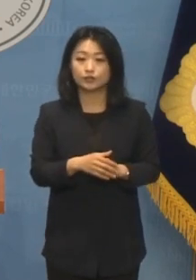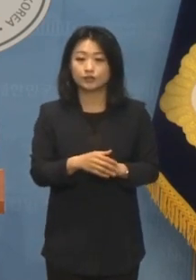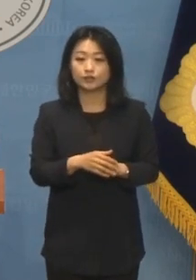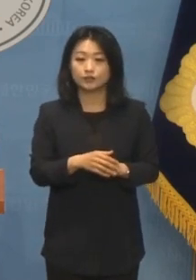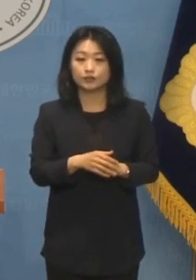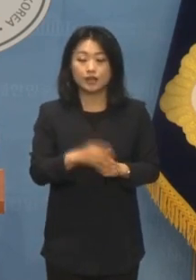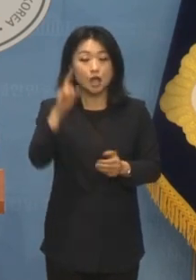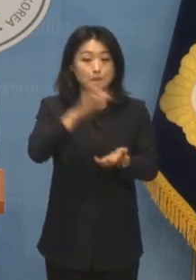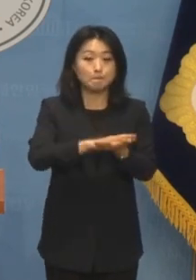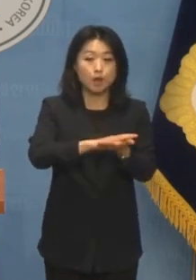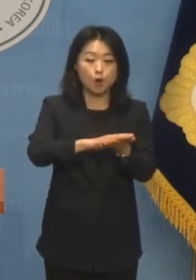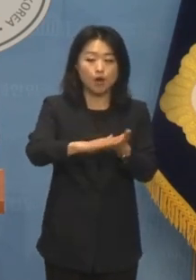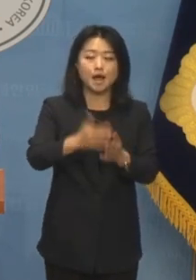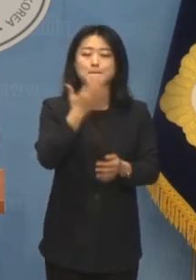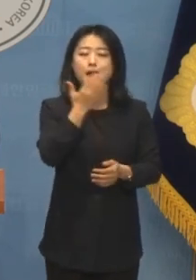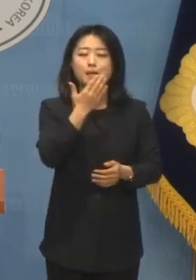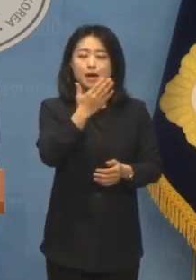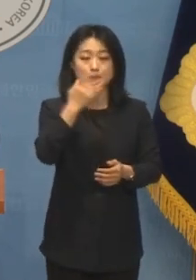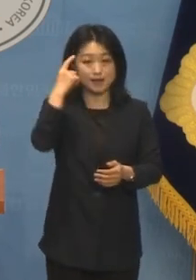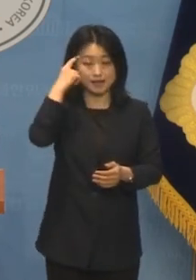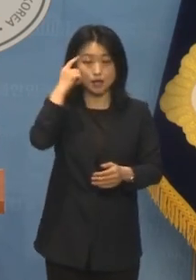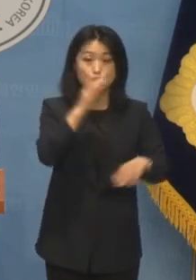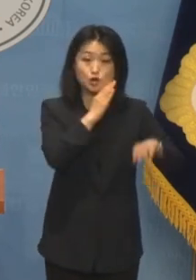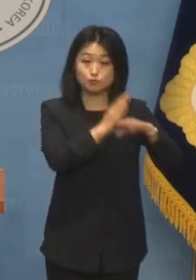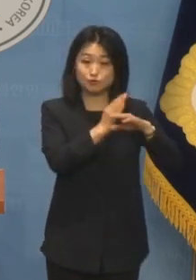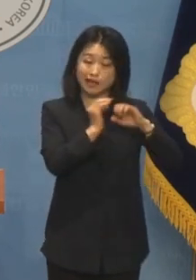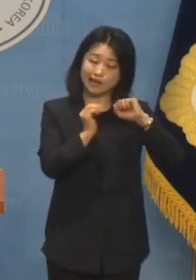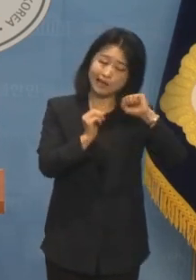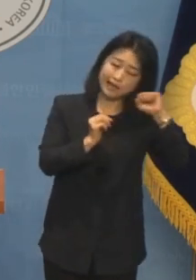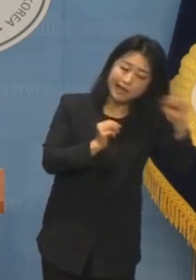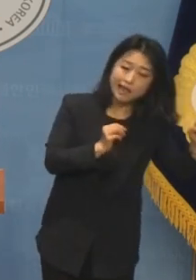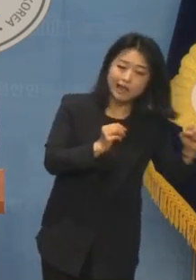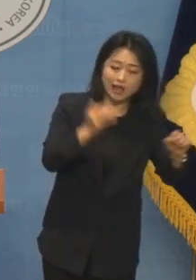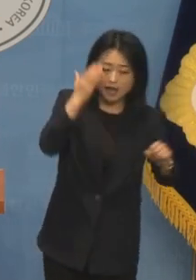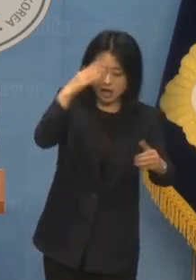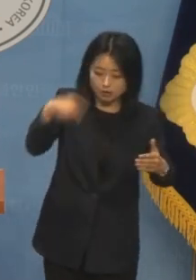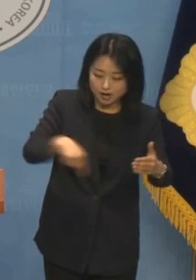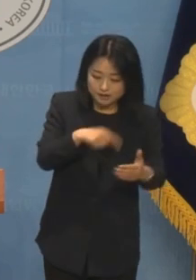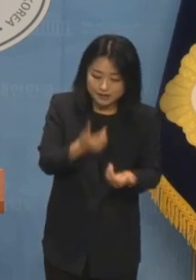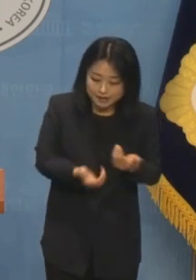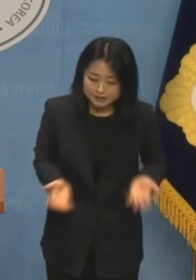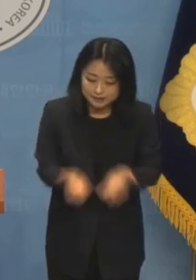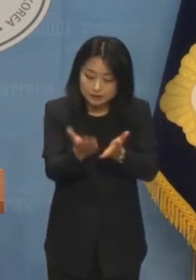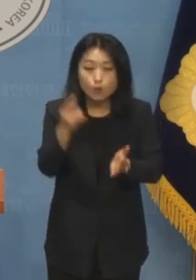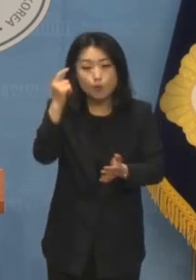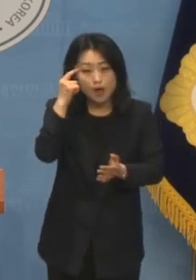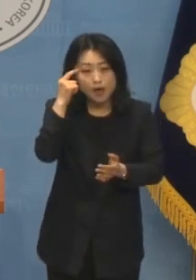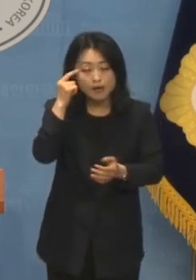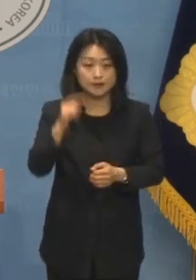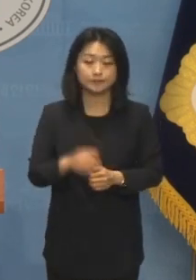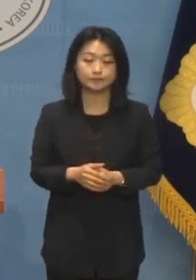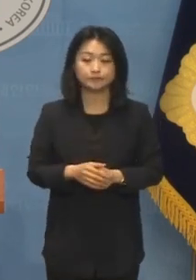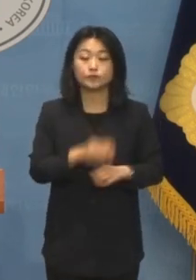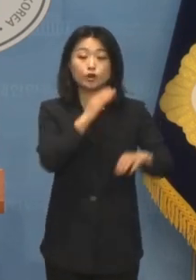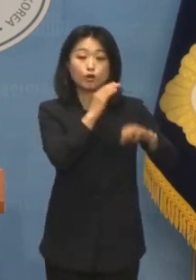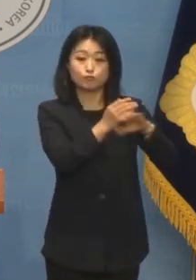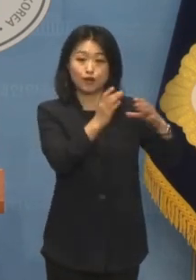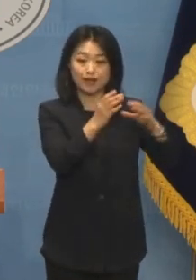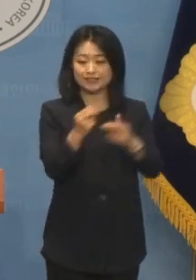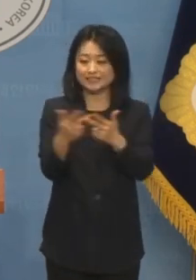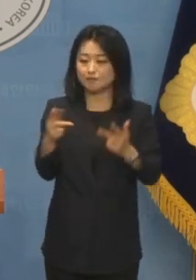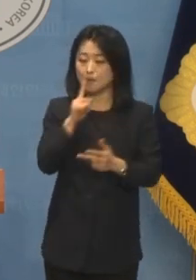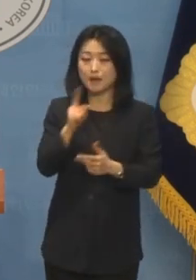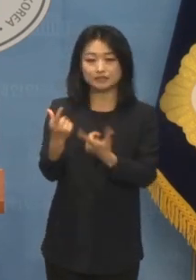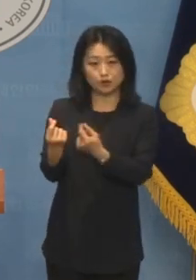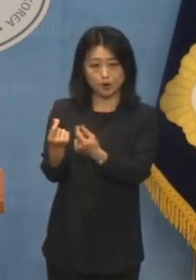위장평화서의 향수에 젖어 북한의 의도대로 남남 갈등을 실행하고 계신 겁니까? 더 이상 북한은 이재명 대표의